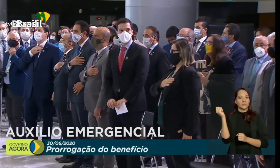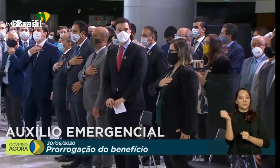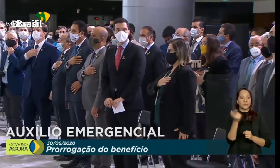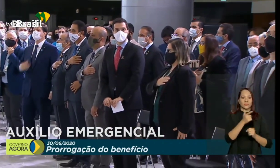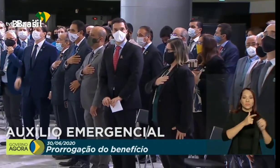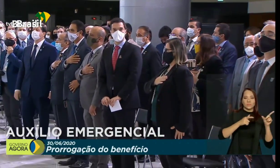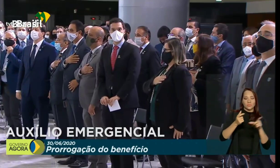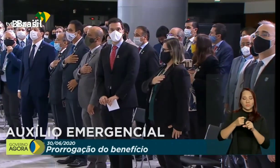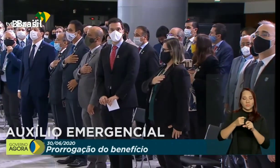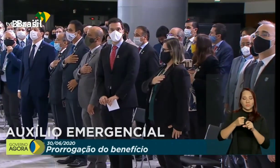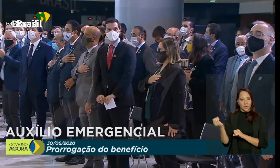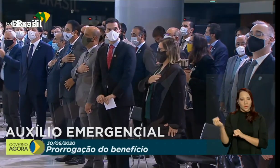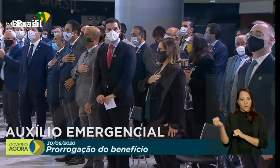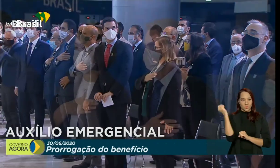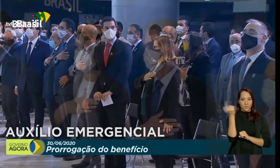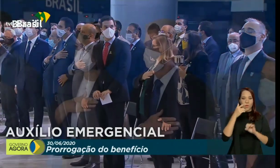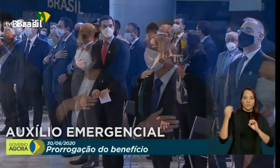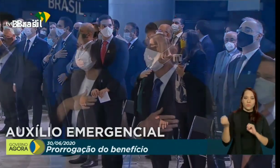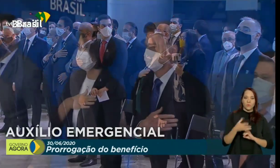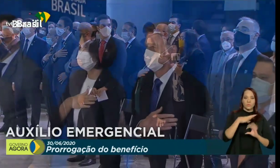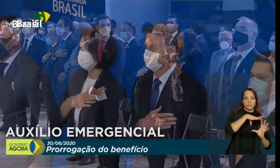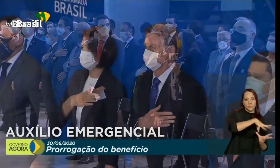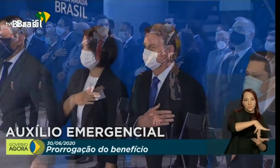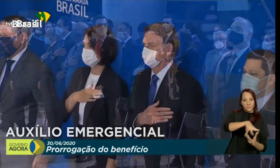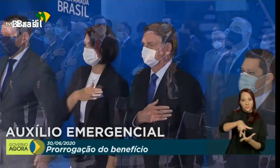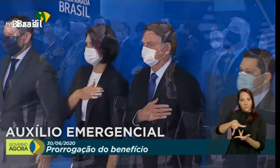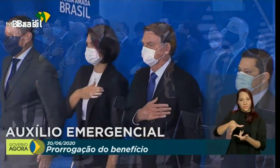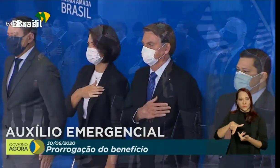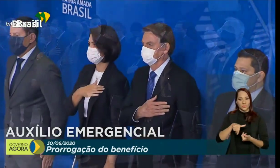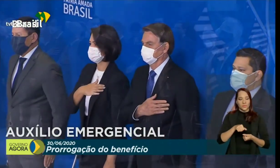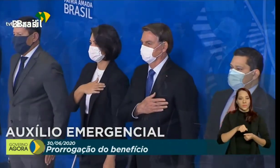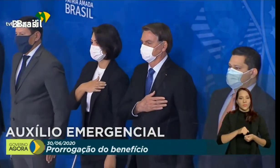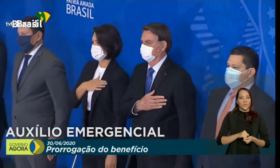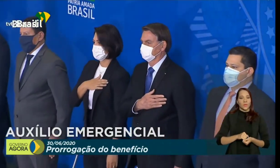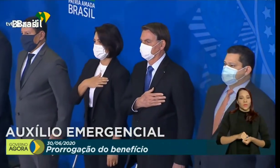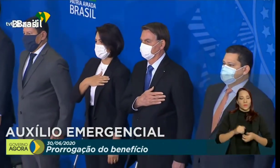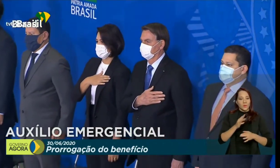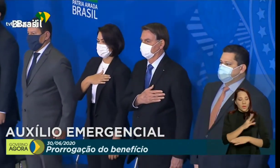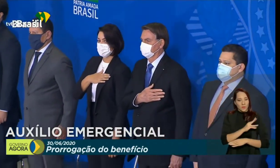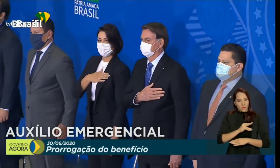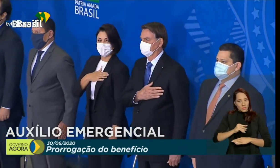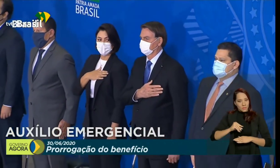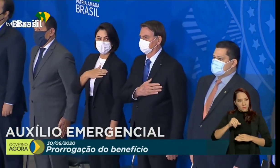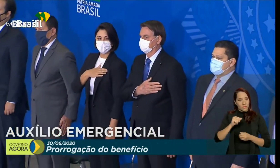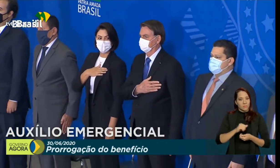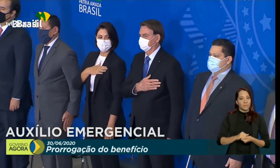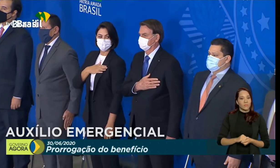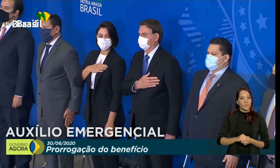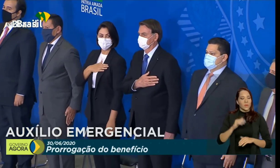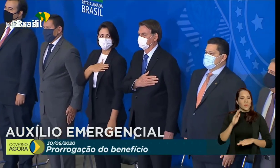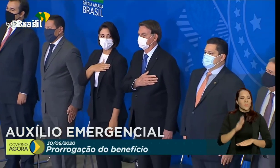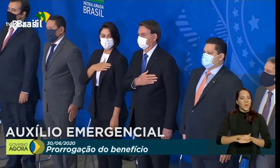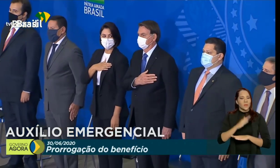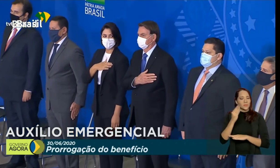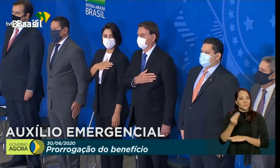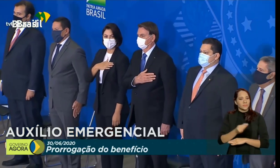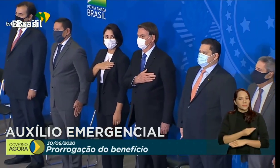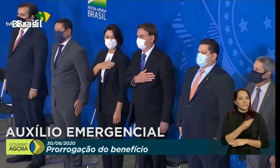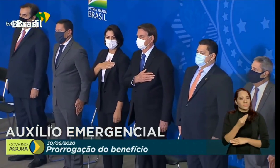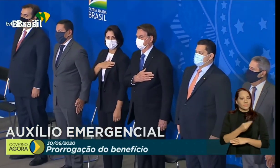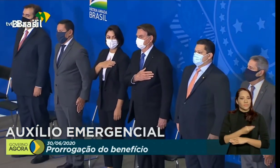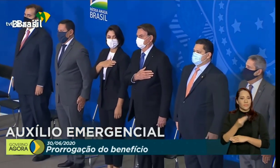América, iluminado ao sol do novo mundo. Do que a terra